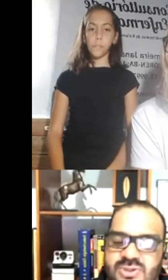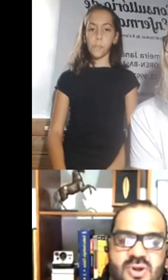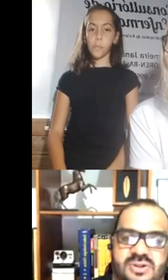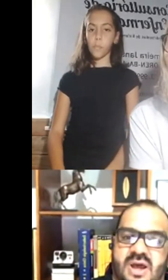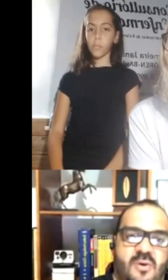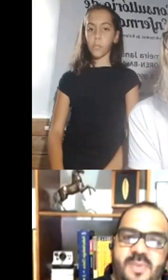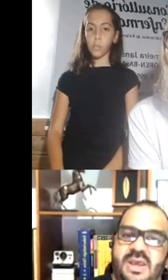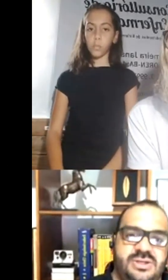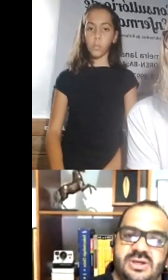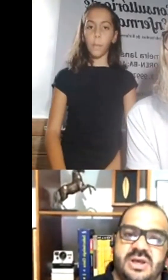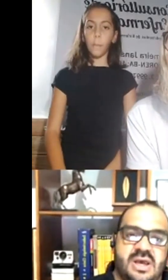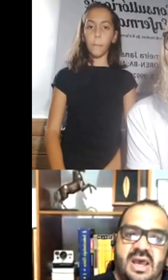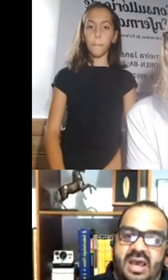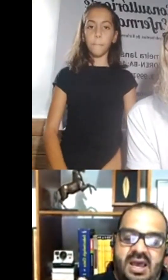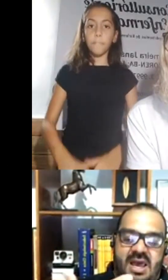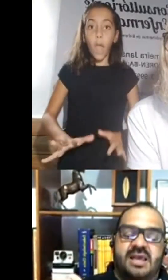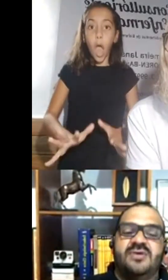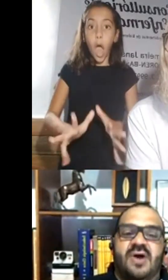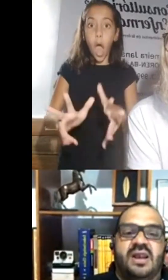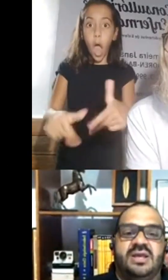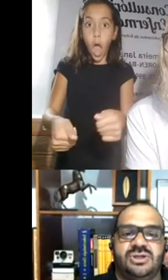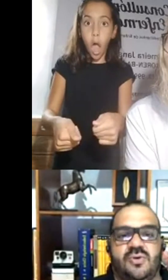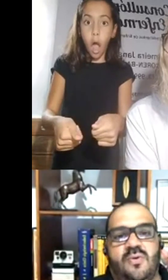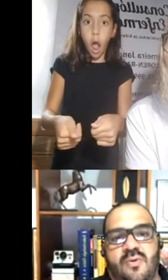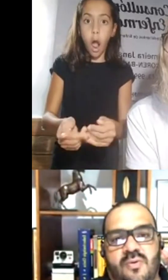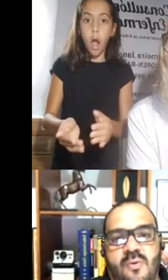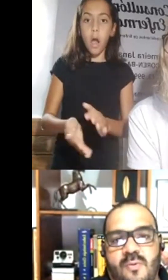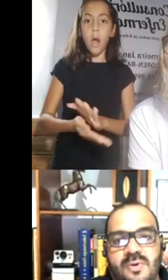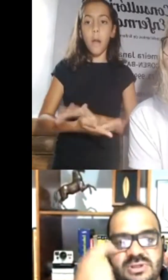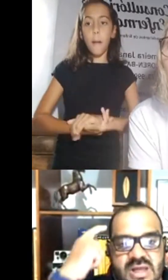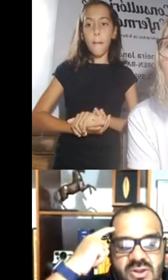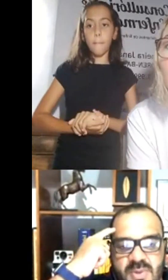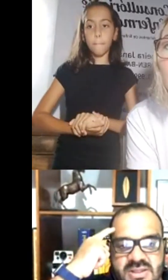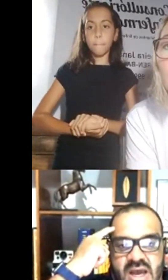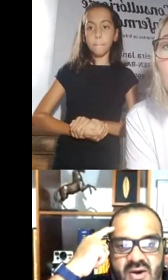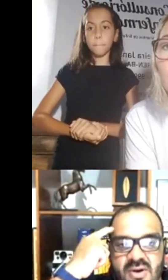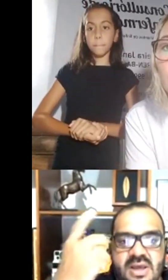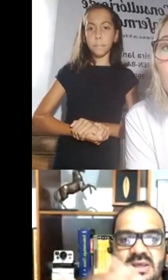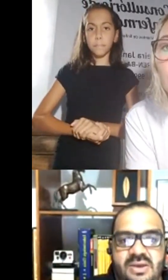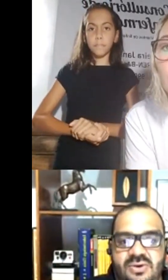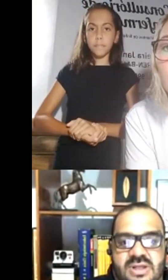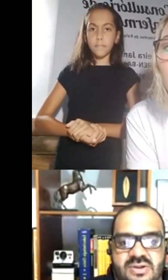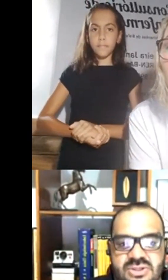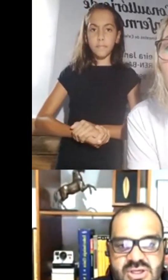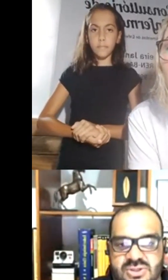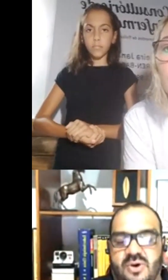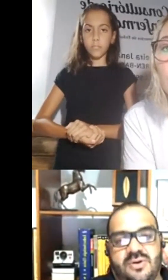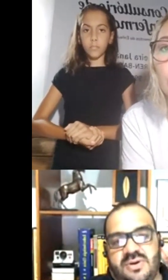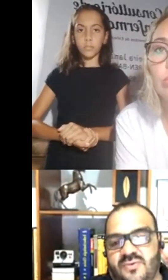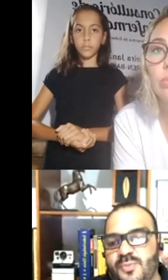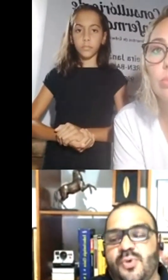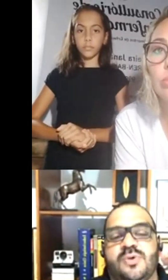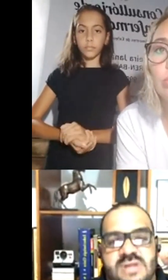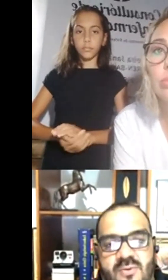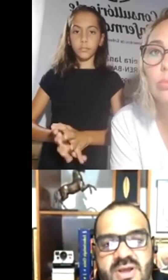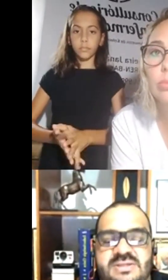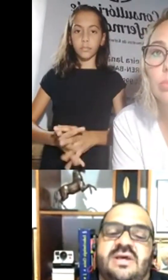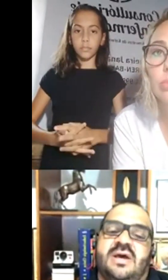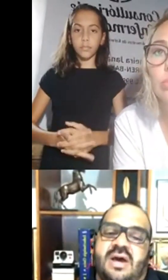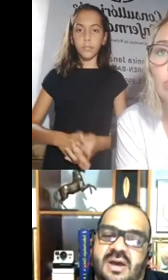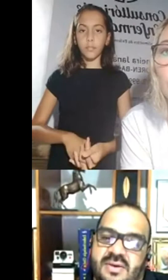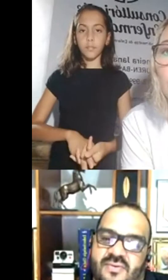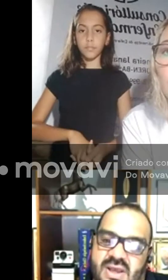direcionamento totalmente equivalente com o estado mental e o estado digestório, que, por